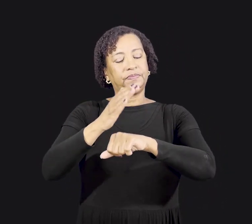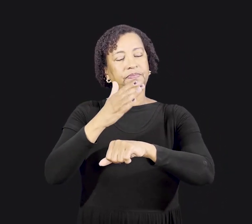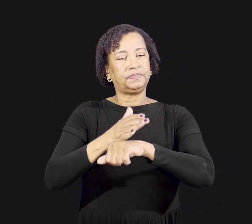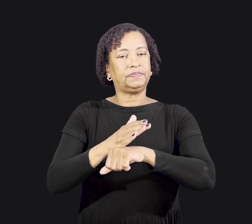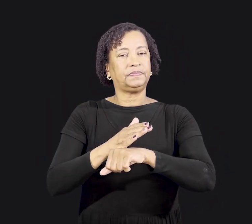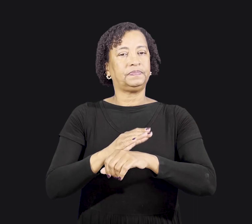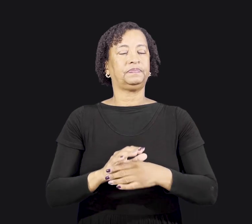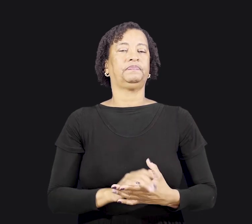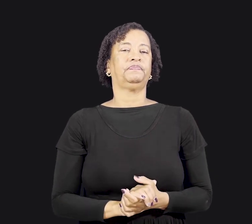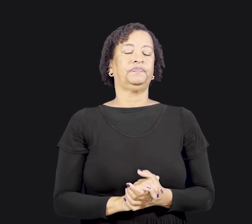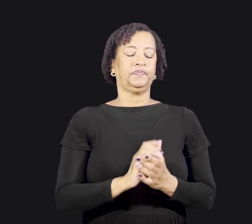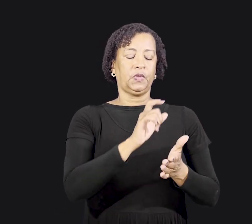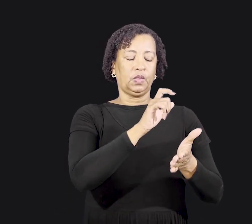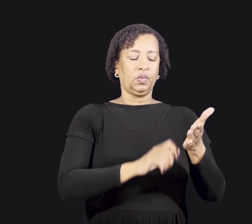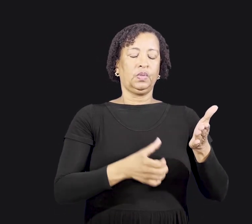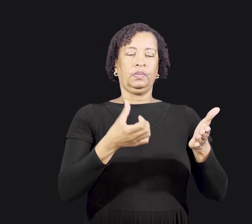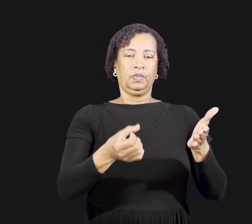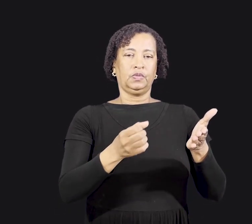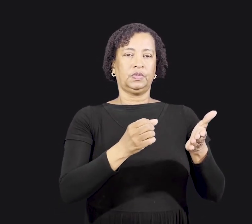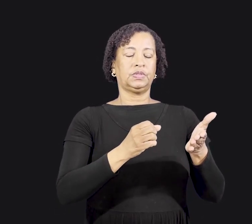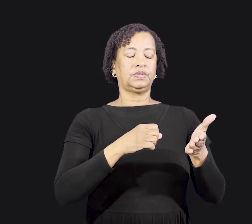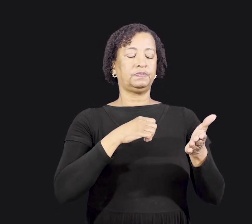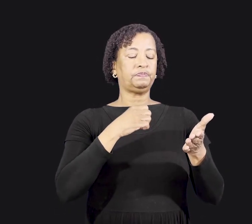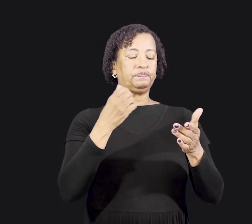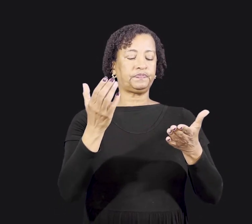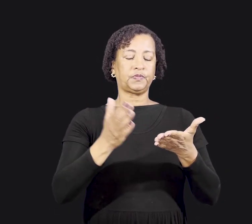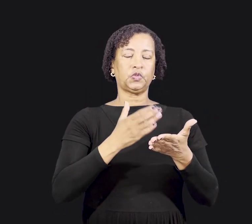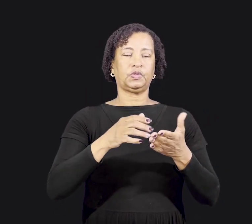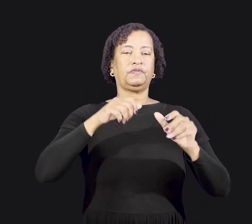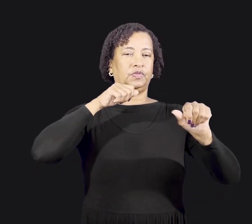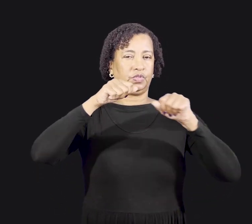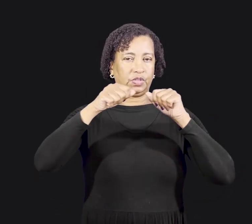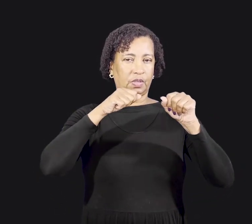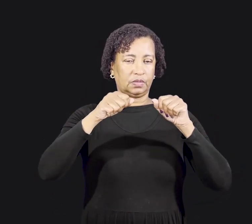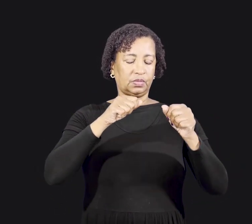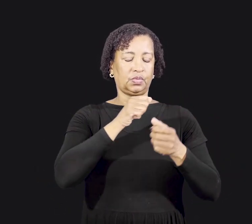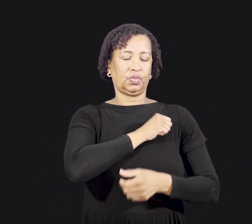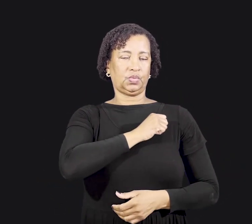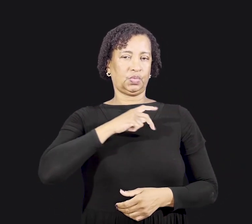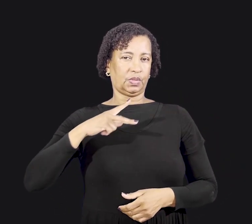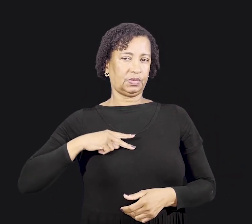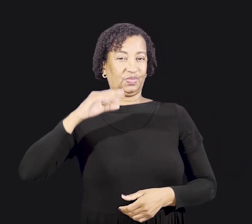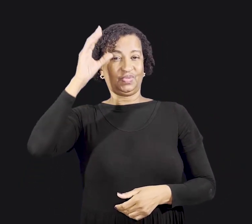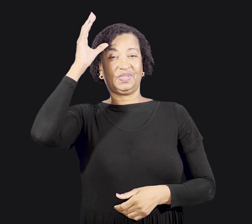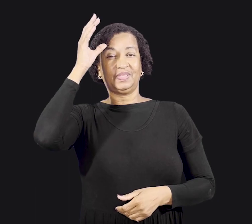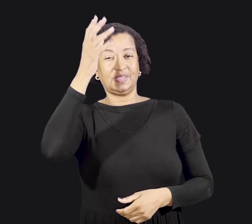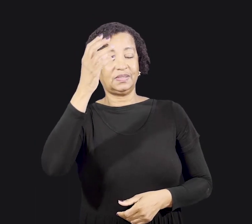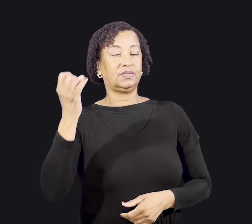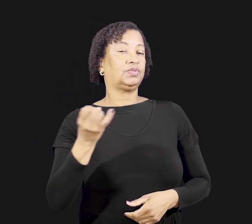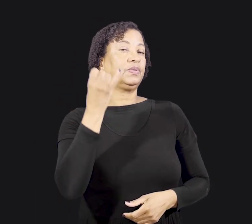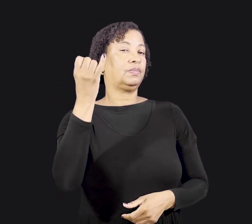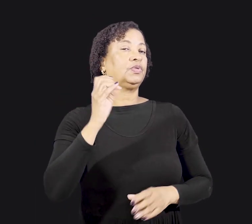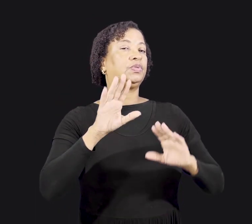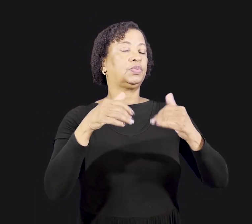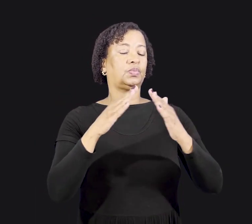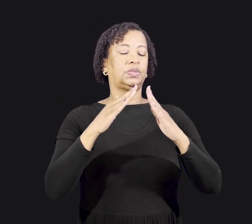um. No capítulo 6 do livro de Atos, os apóstolos tomaram a importante decisão quando a igreja começou a